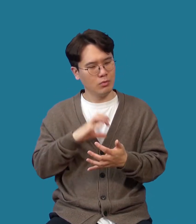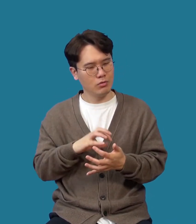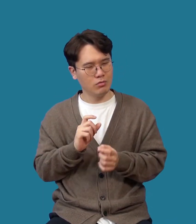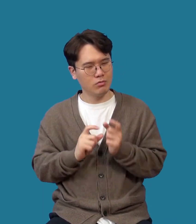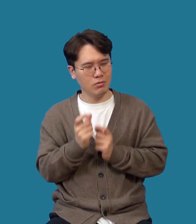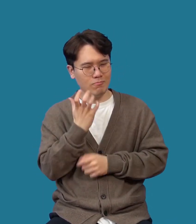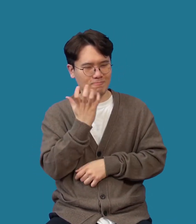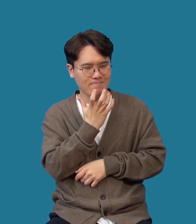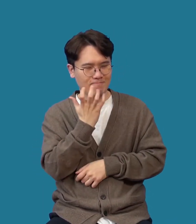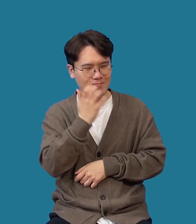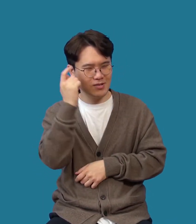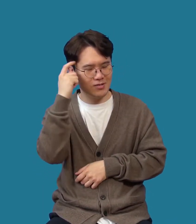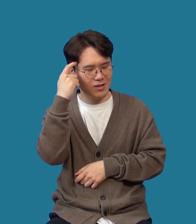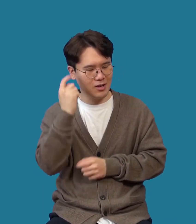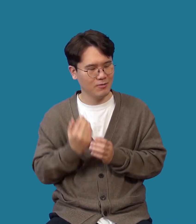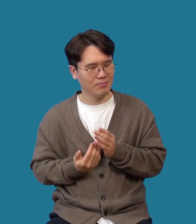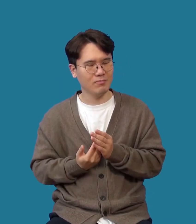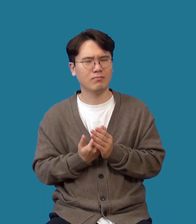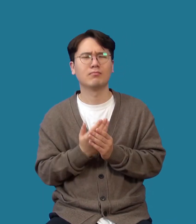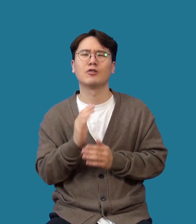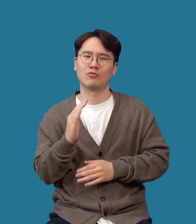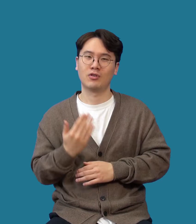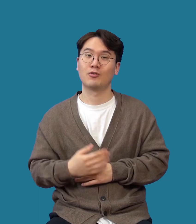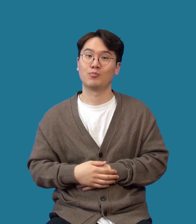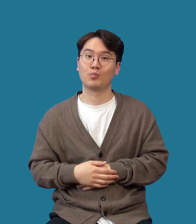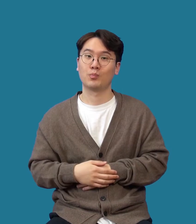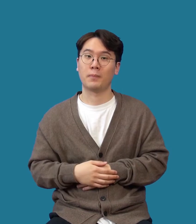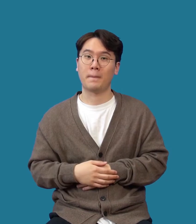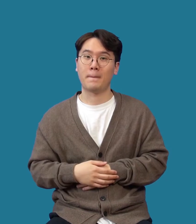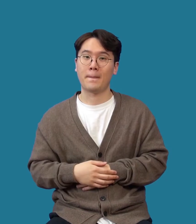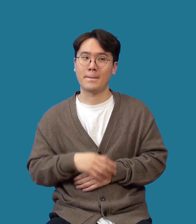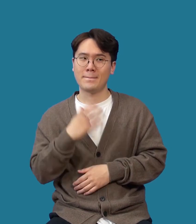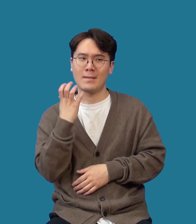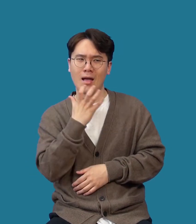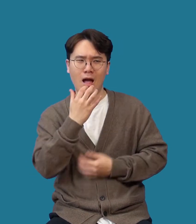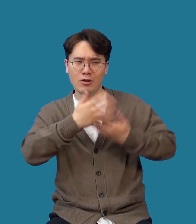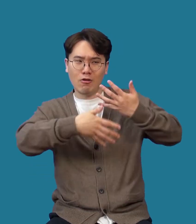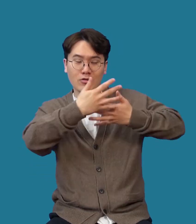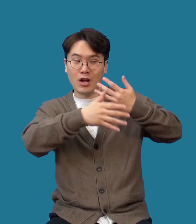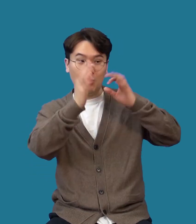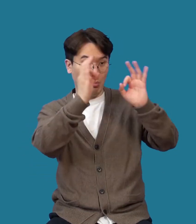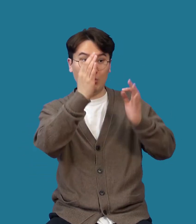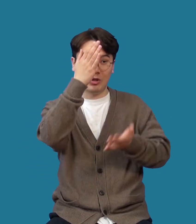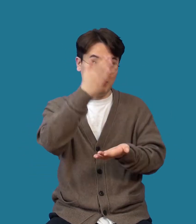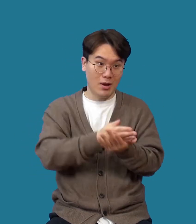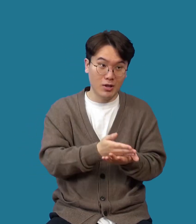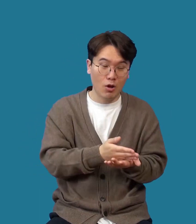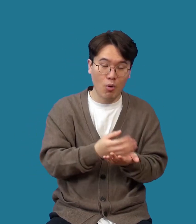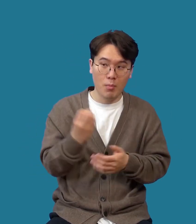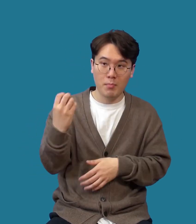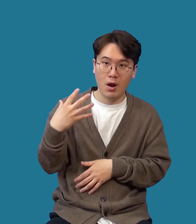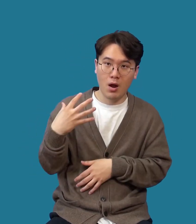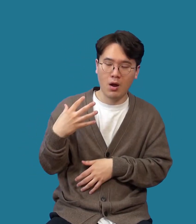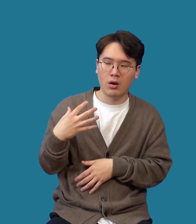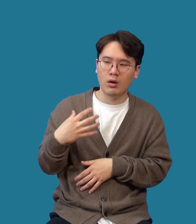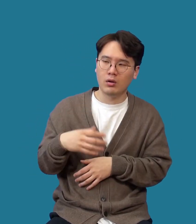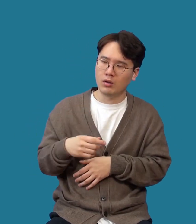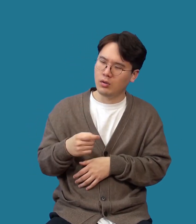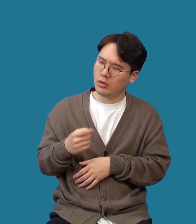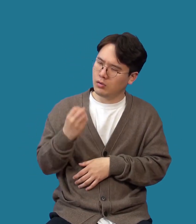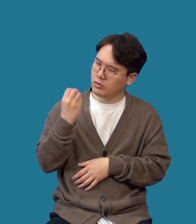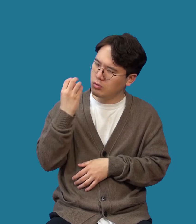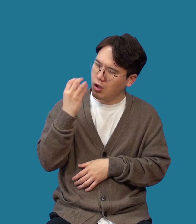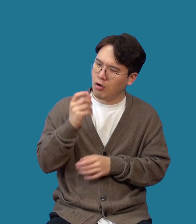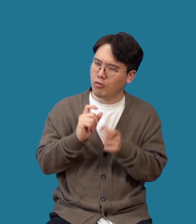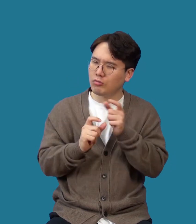떠오릅니다. 야동 그런 거 보지 마세요 하면 이상하게 야동이 더 보고 싶어집니다.